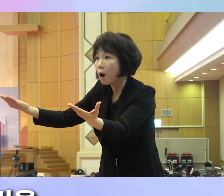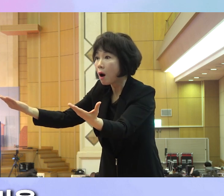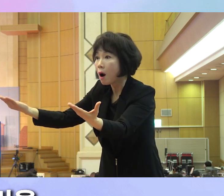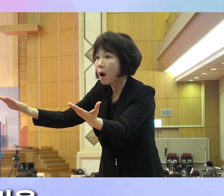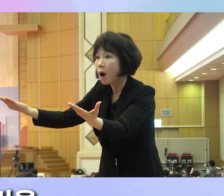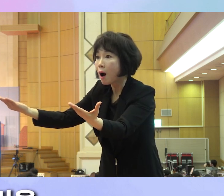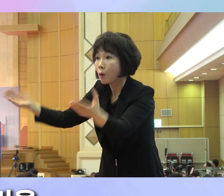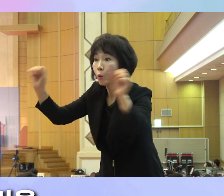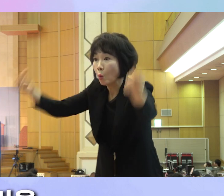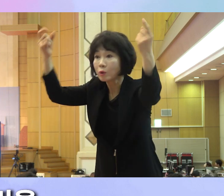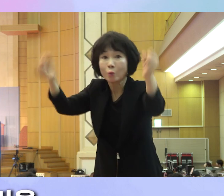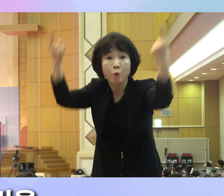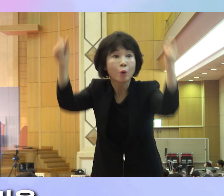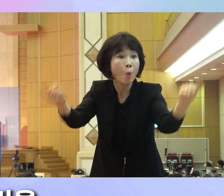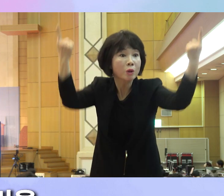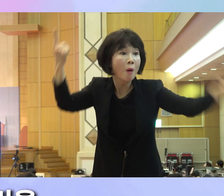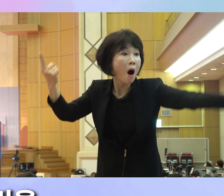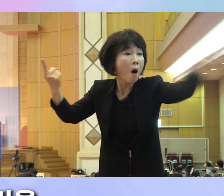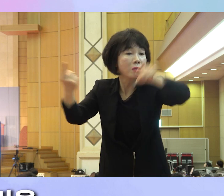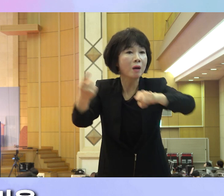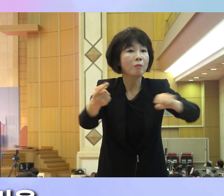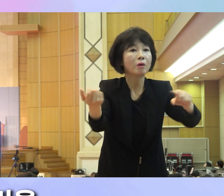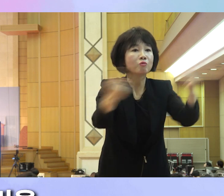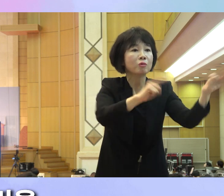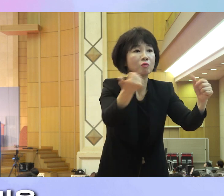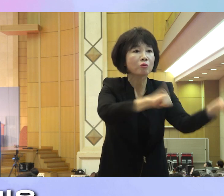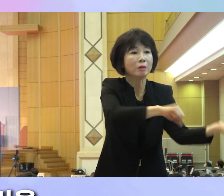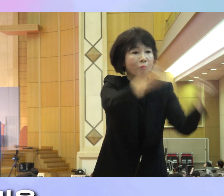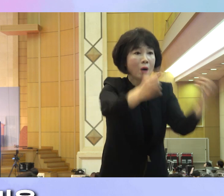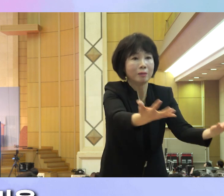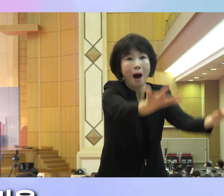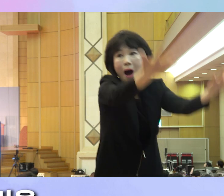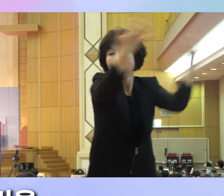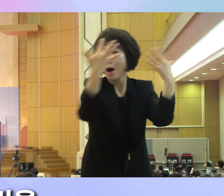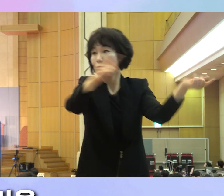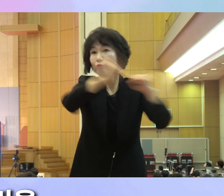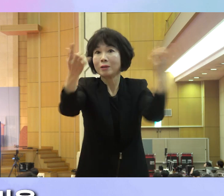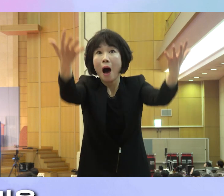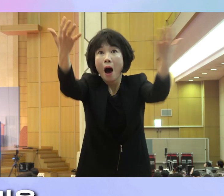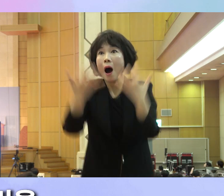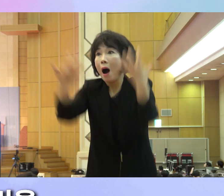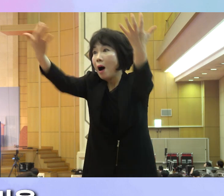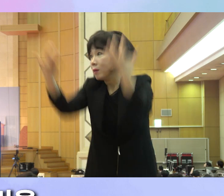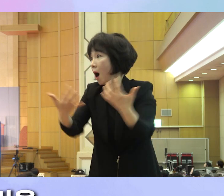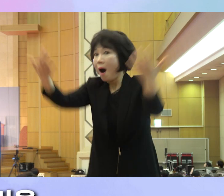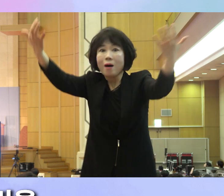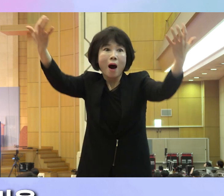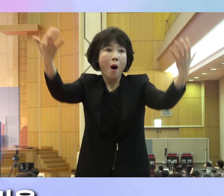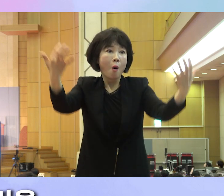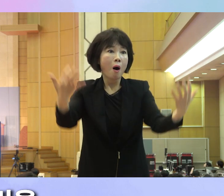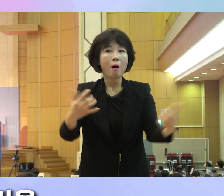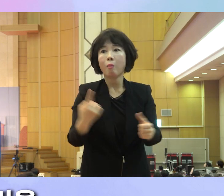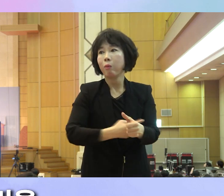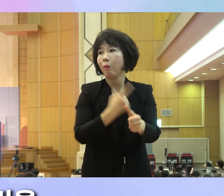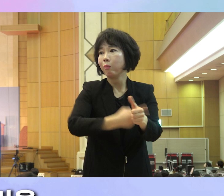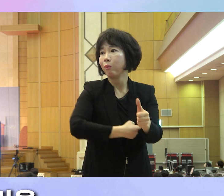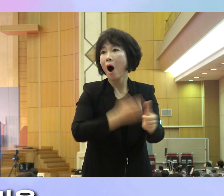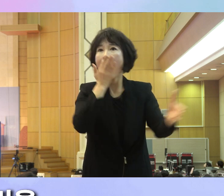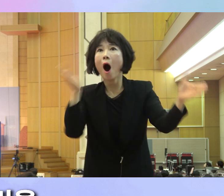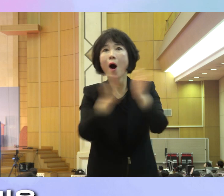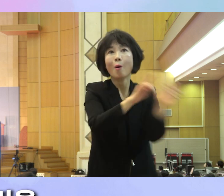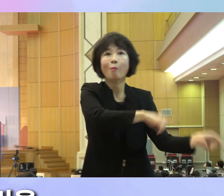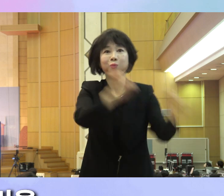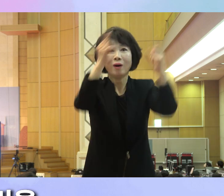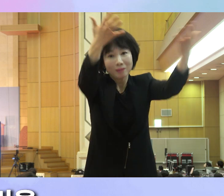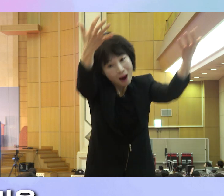성도들의 무덤의 문이 열리면서 죽었던 성도들이 다 막 살아나는 그런